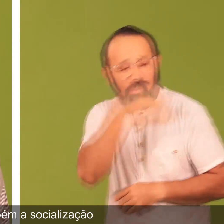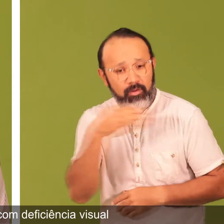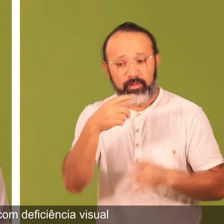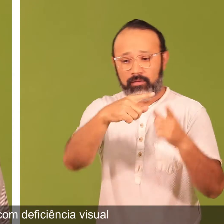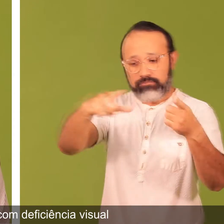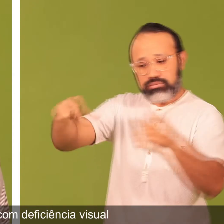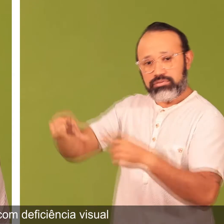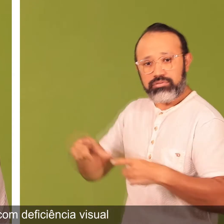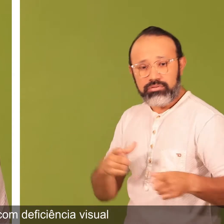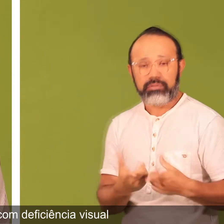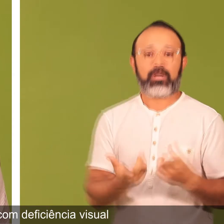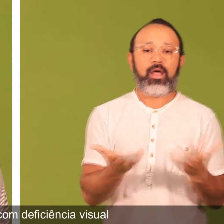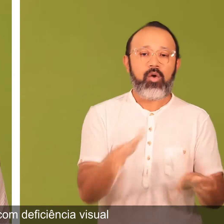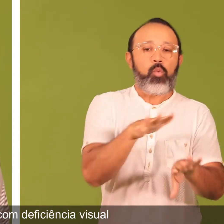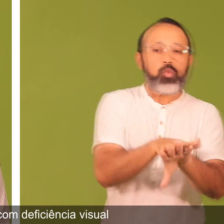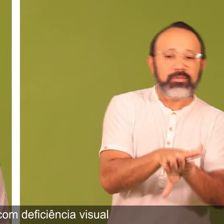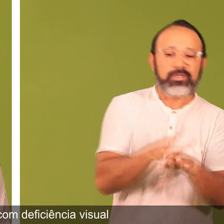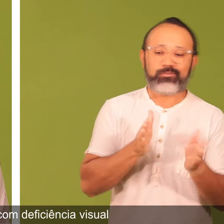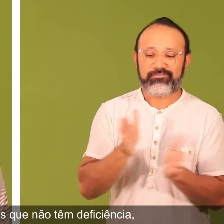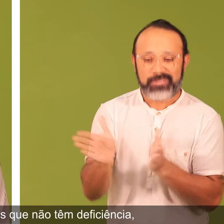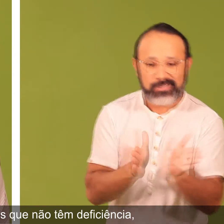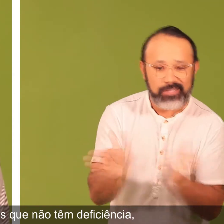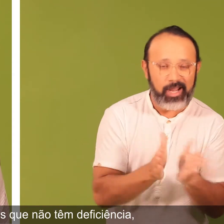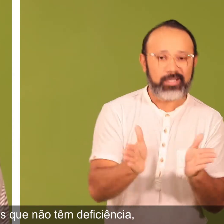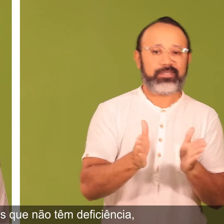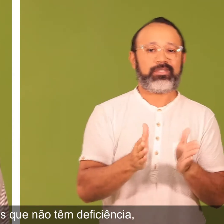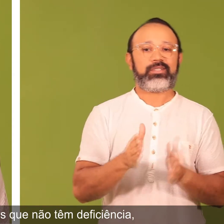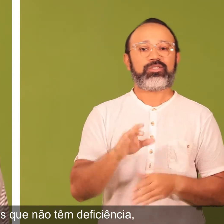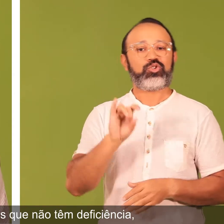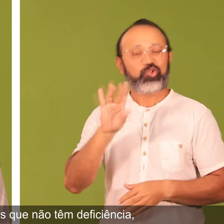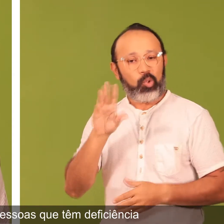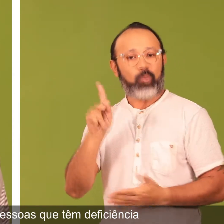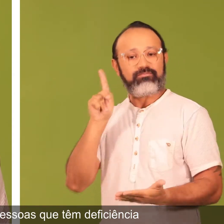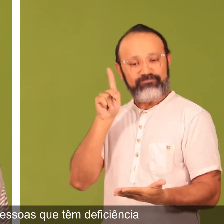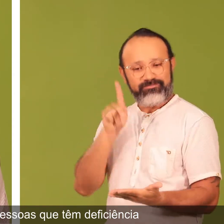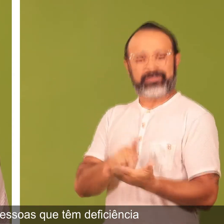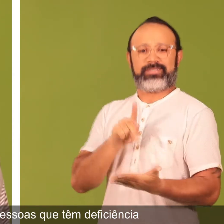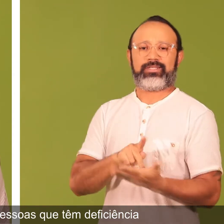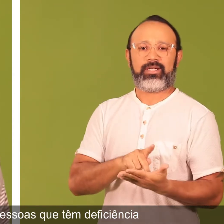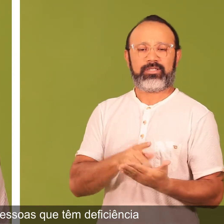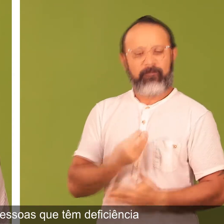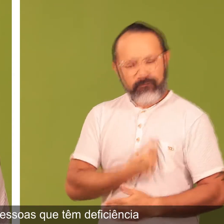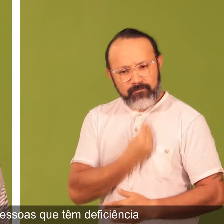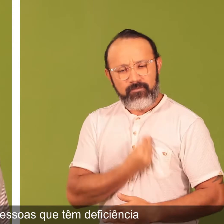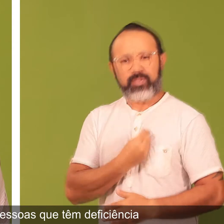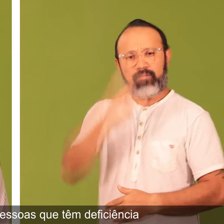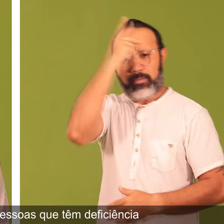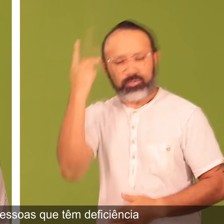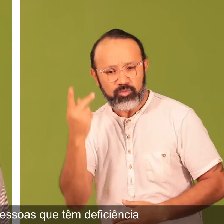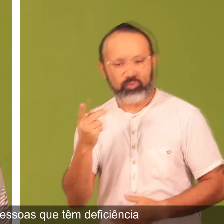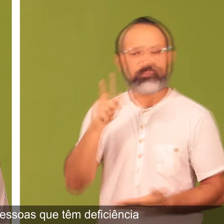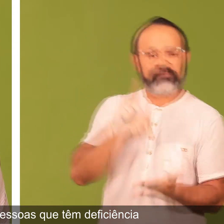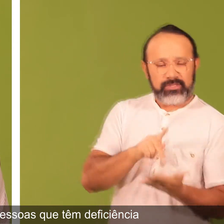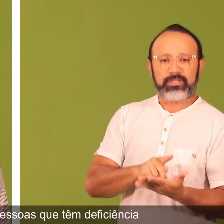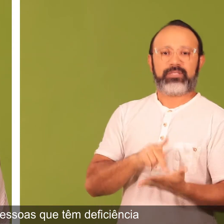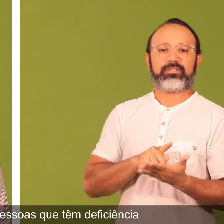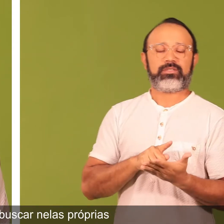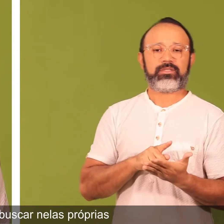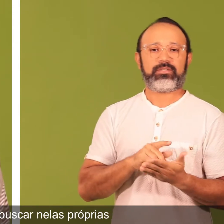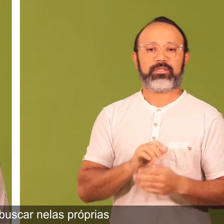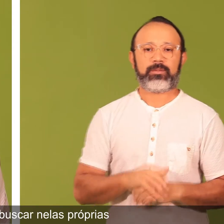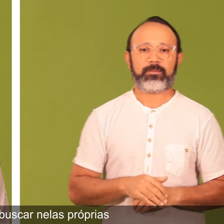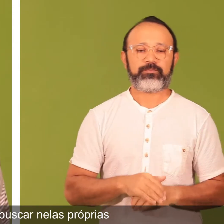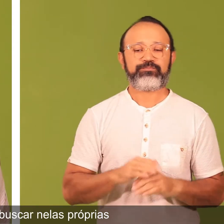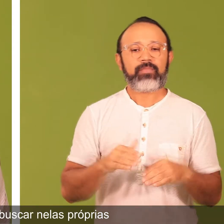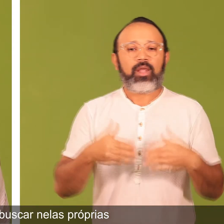socialização das pessoas com deficiência visual contra as pessoas que não têm deficiência mas também é com pessoas que têm deficiência